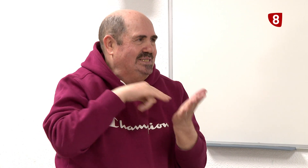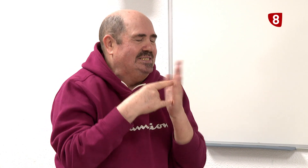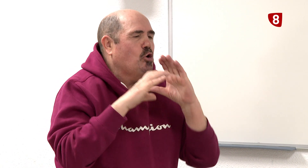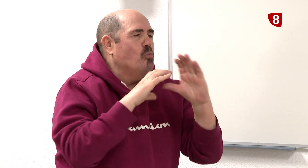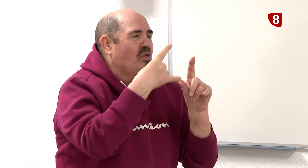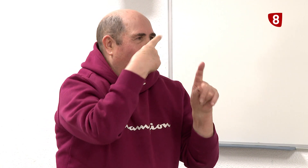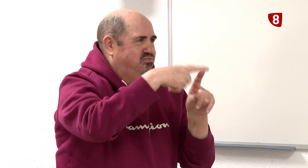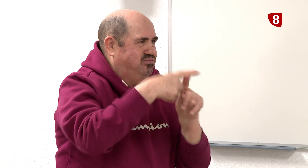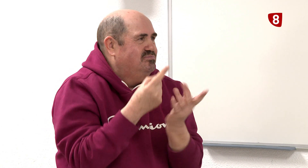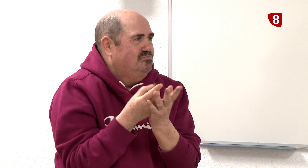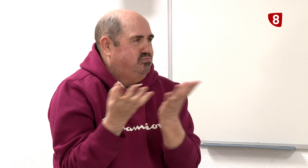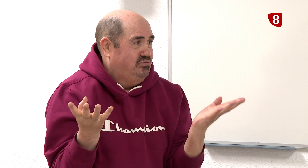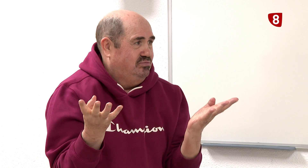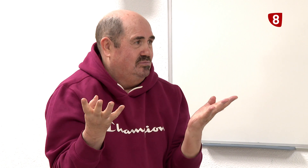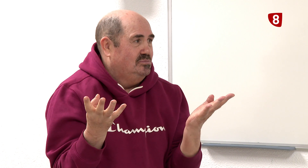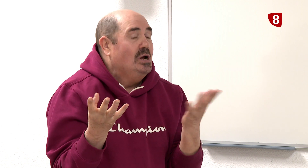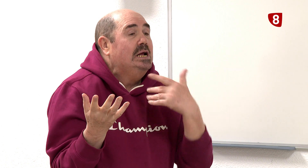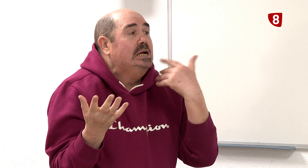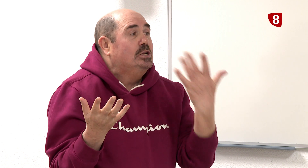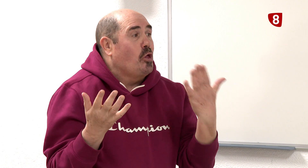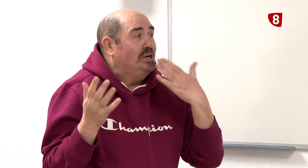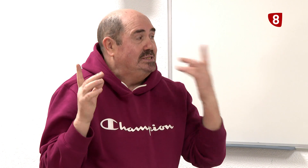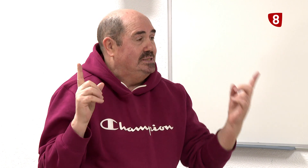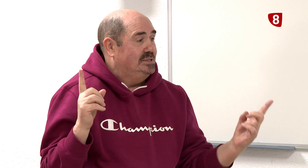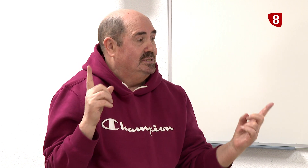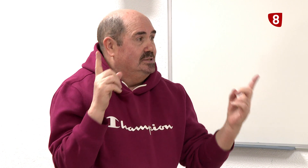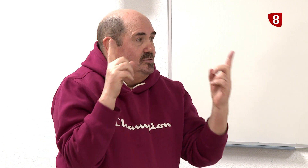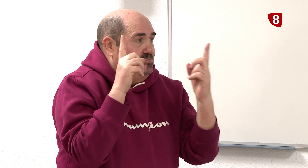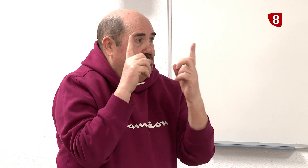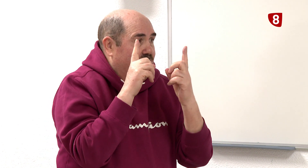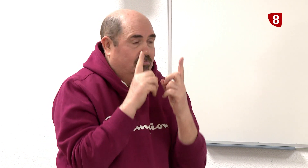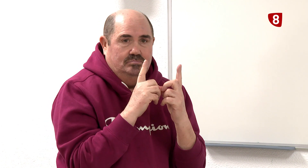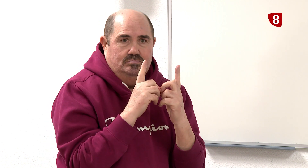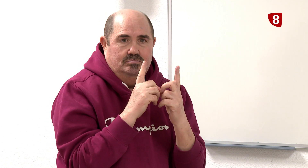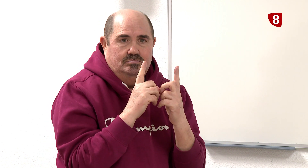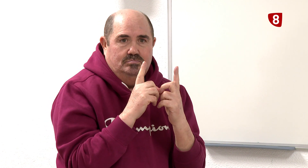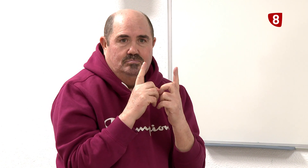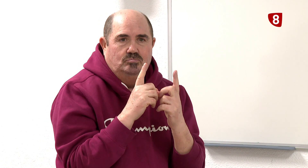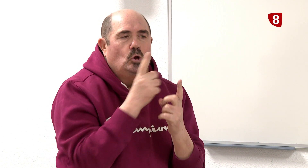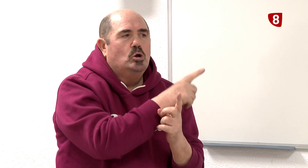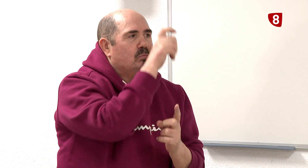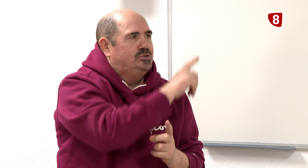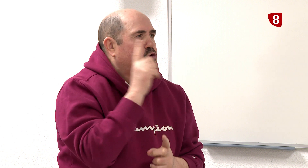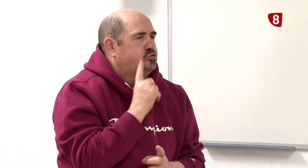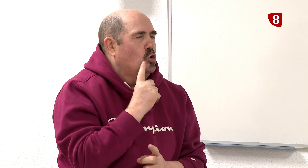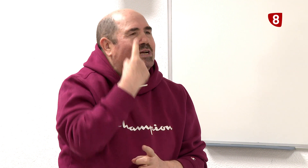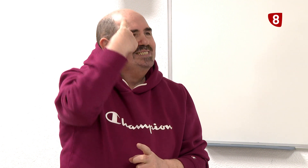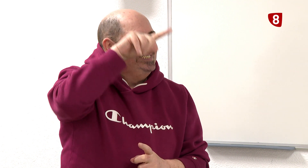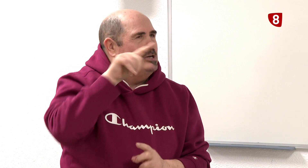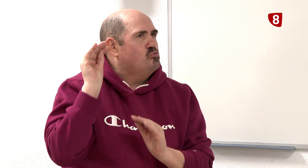las personas sordociegas necesitamos, pues dependiendo de las necesidades que tenga la persona sordociega, tenemos que adaptarnos. Puede ser al campo